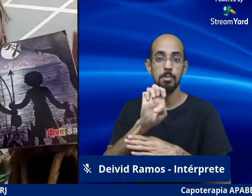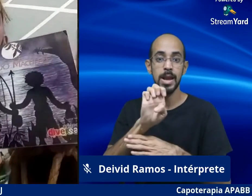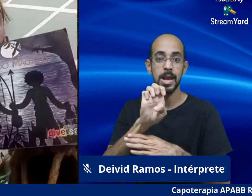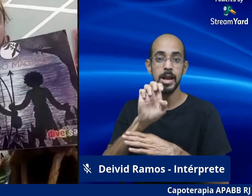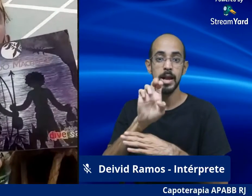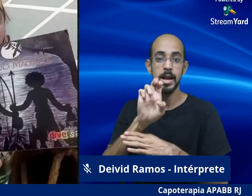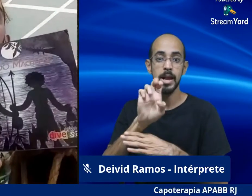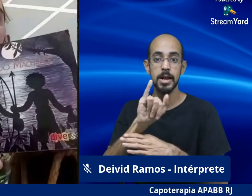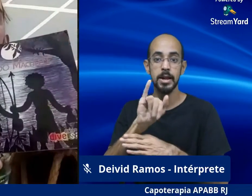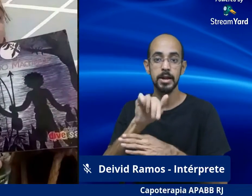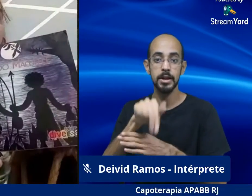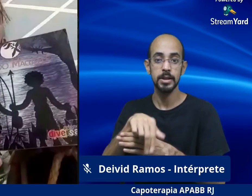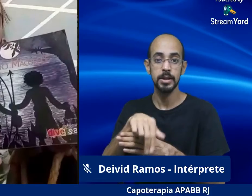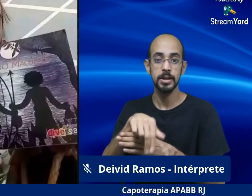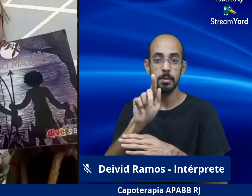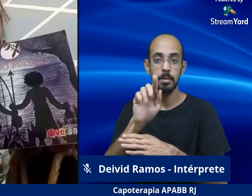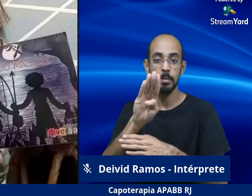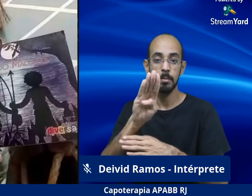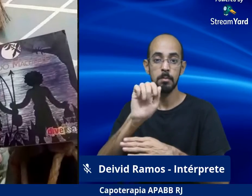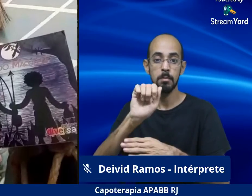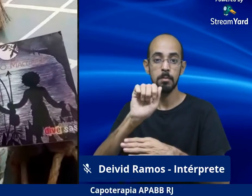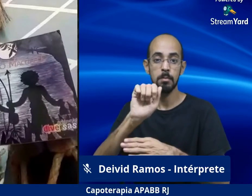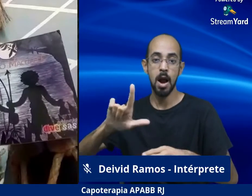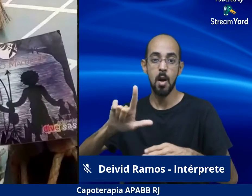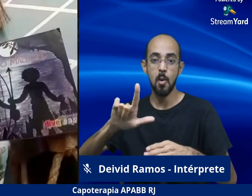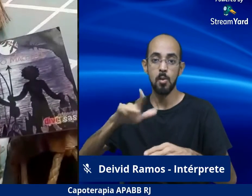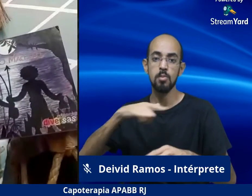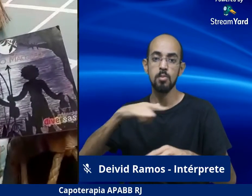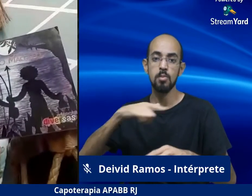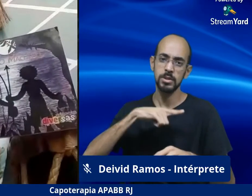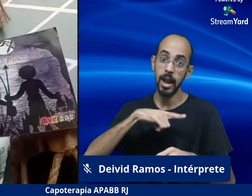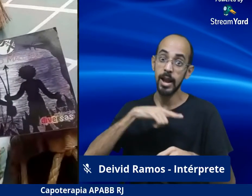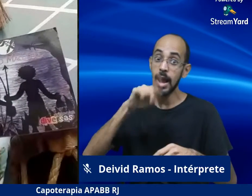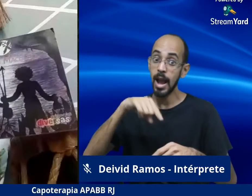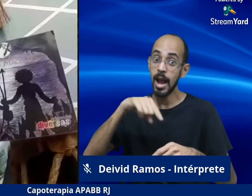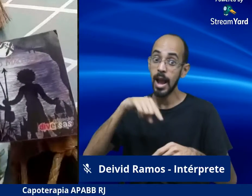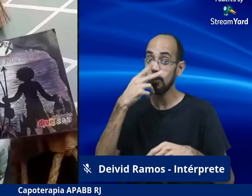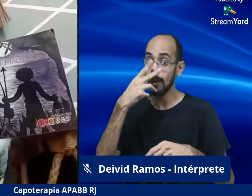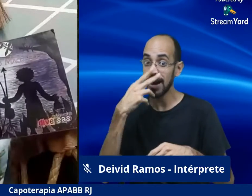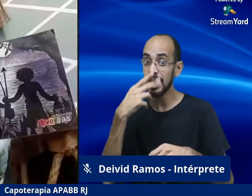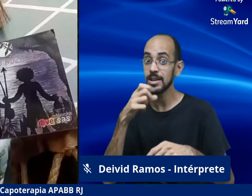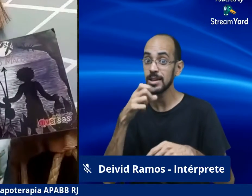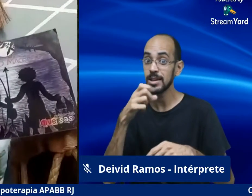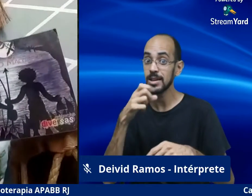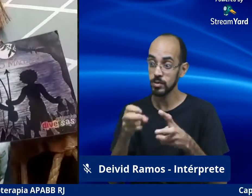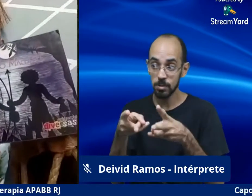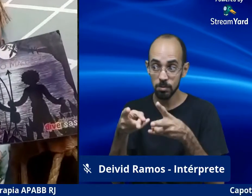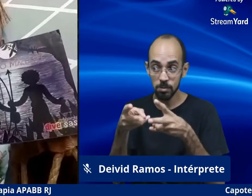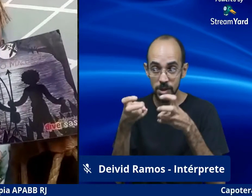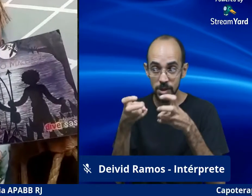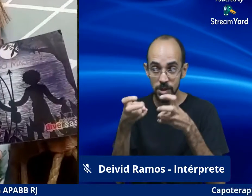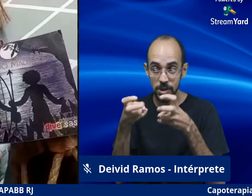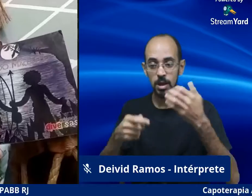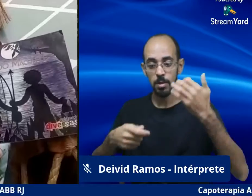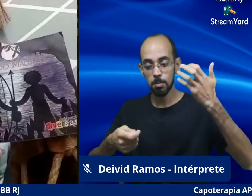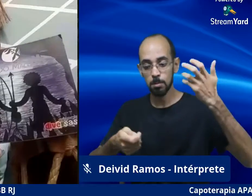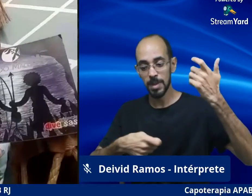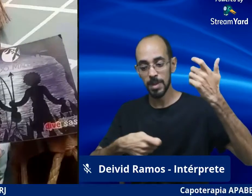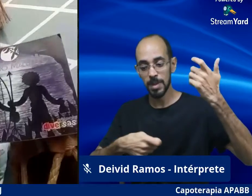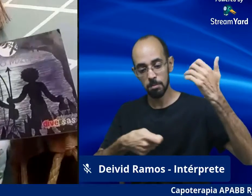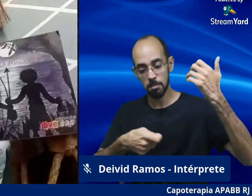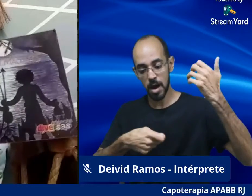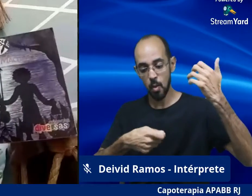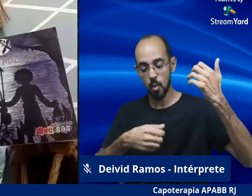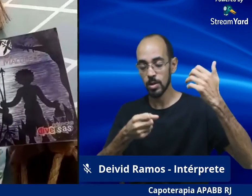né, muitas similaridades, né? É muito parecido, né? Se você pegar um birimbau e ele não tiver com a cabaça, ele é